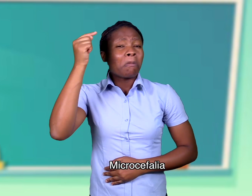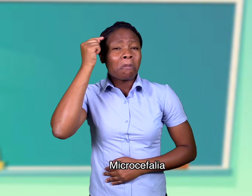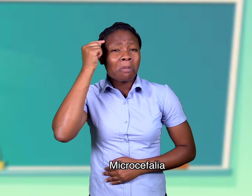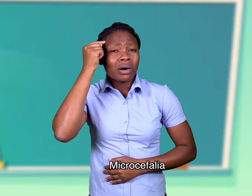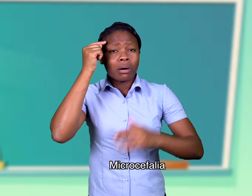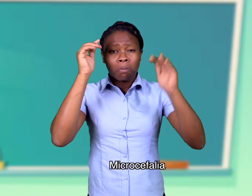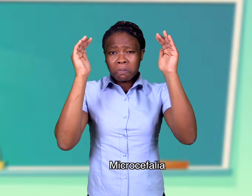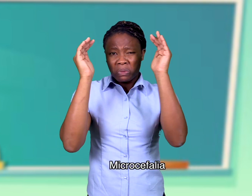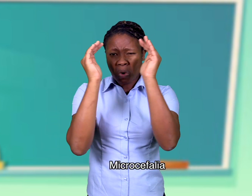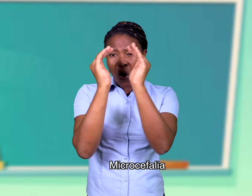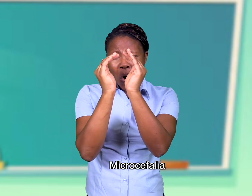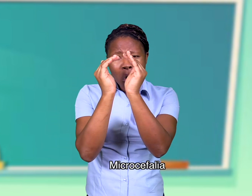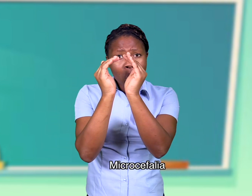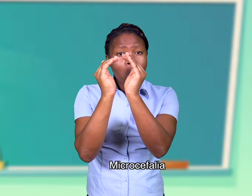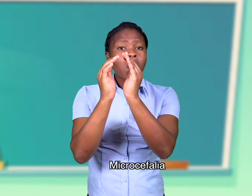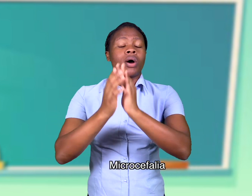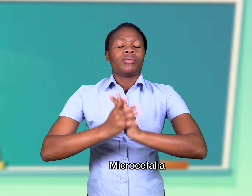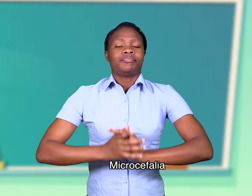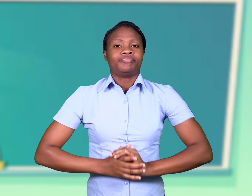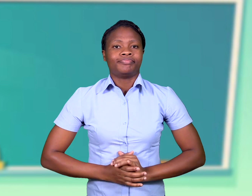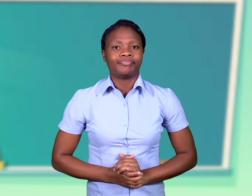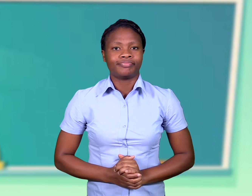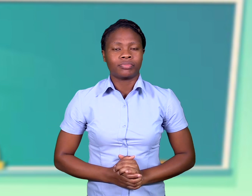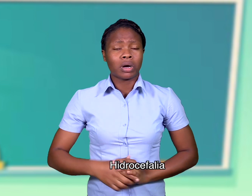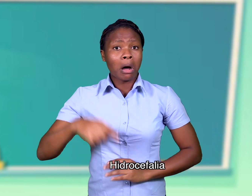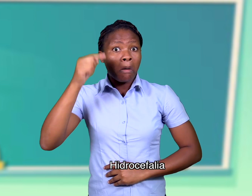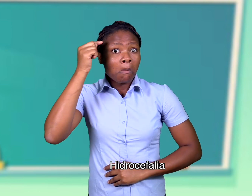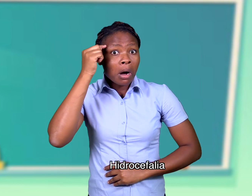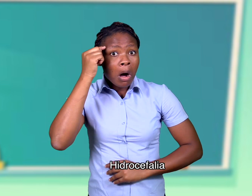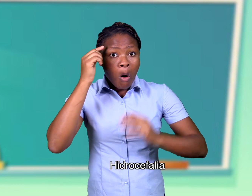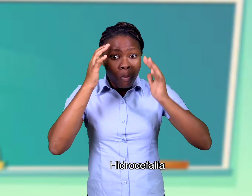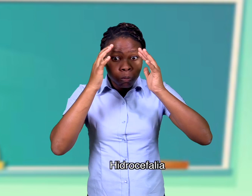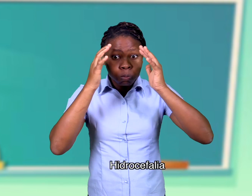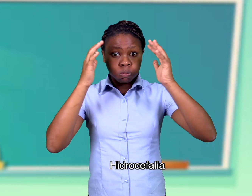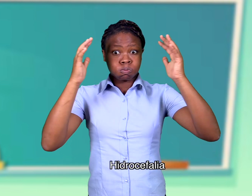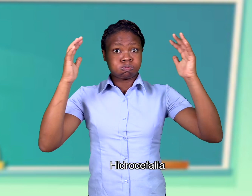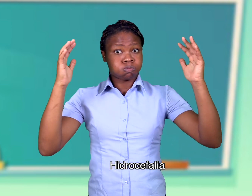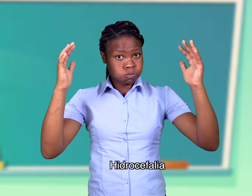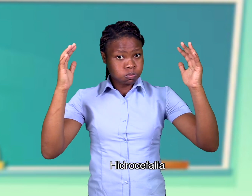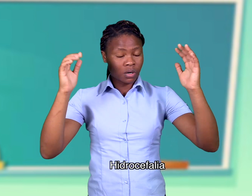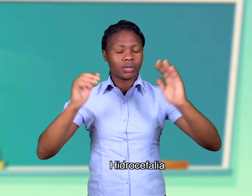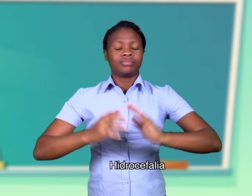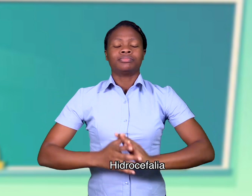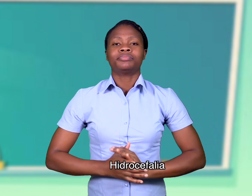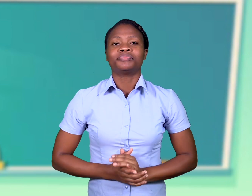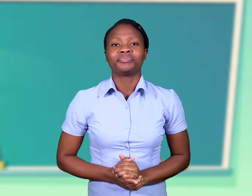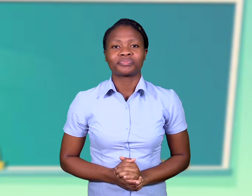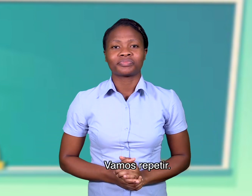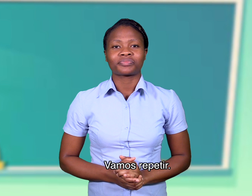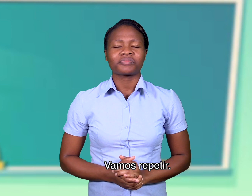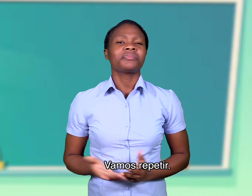microcefalia, hidrocefalia.